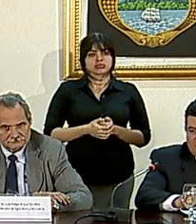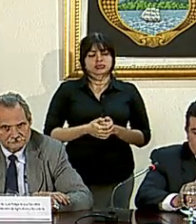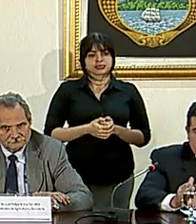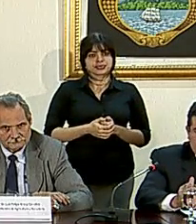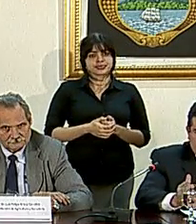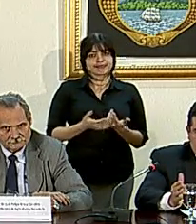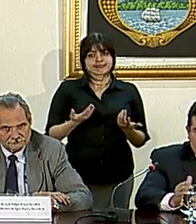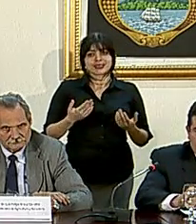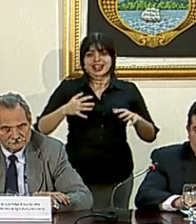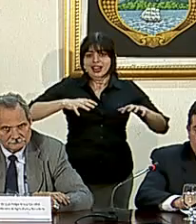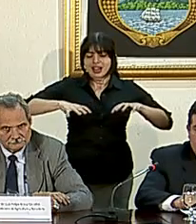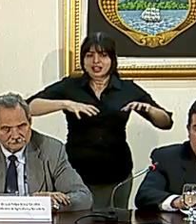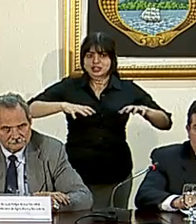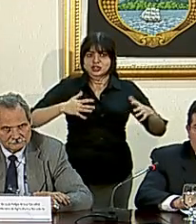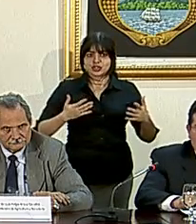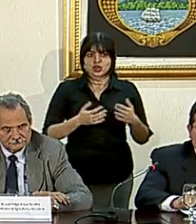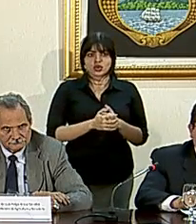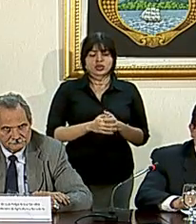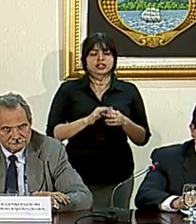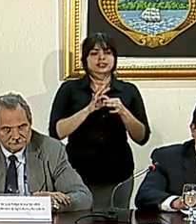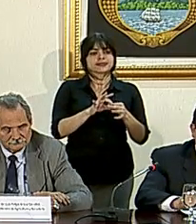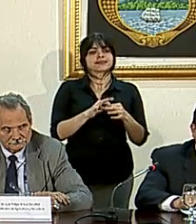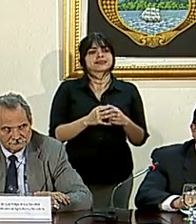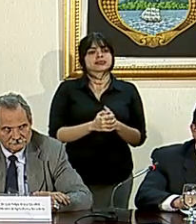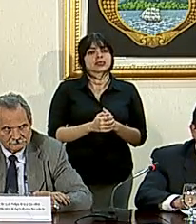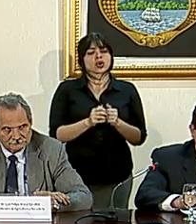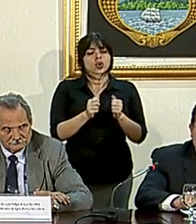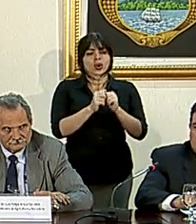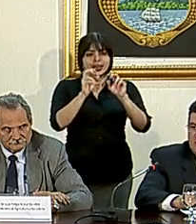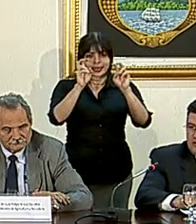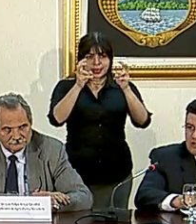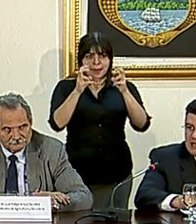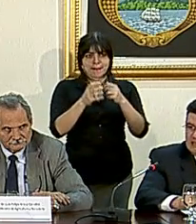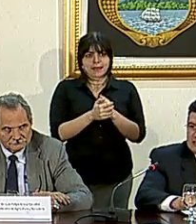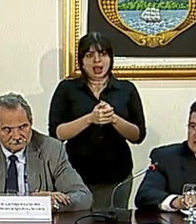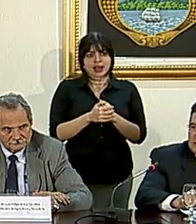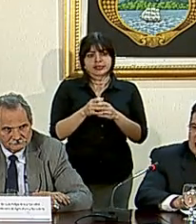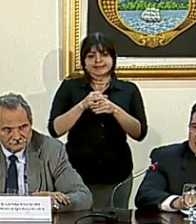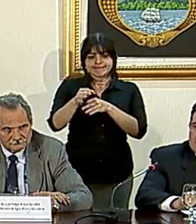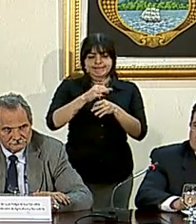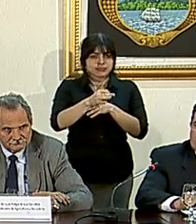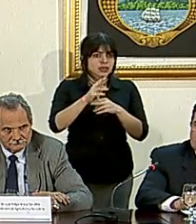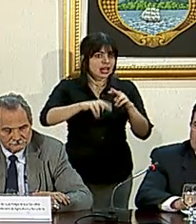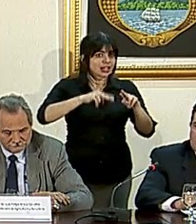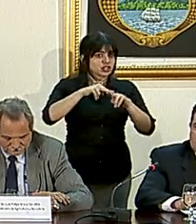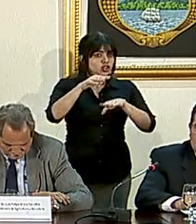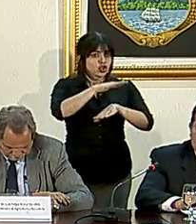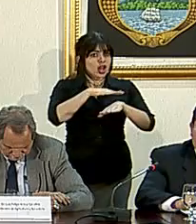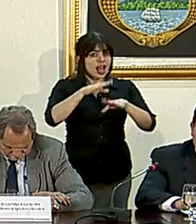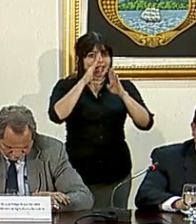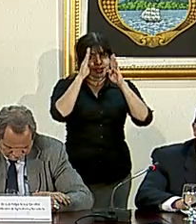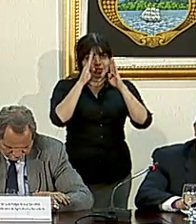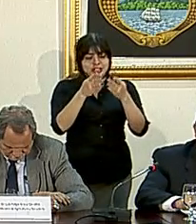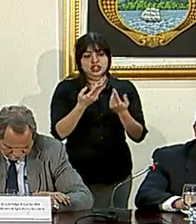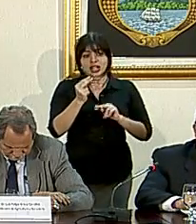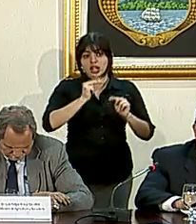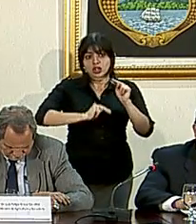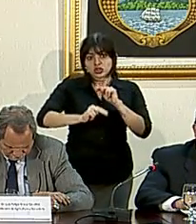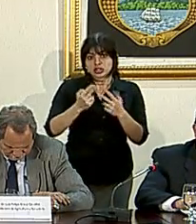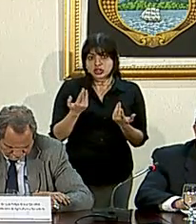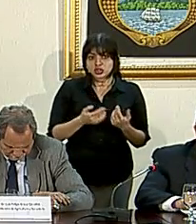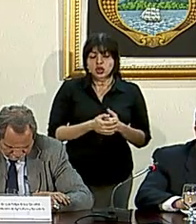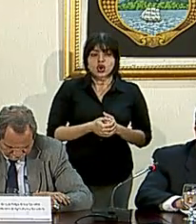de cosas de acción en cuanto a temas locales, nacionales, de intervención, de